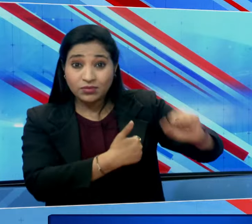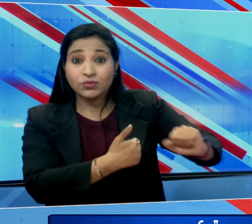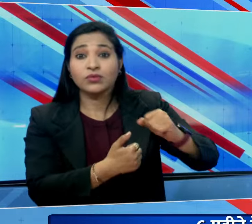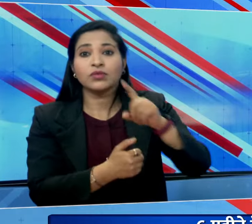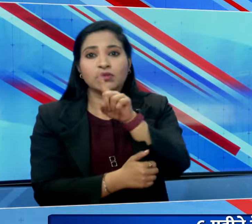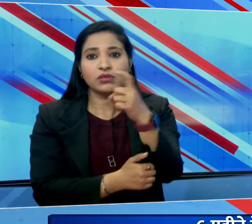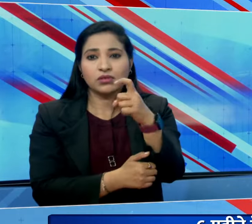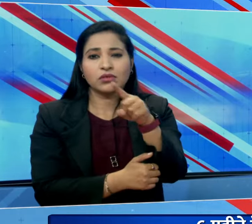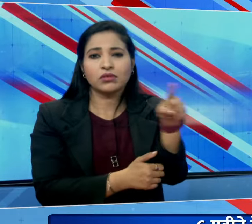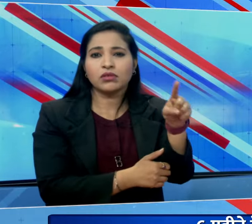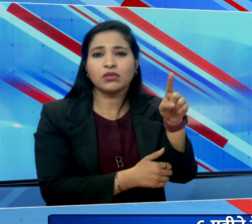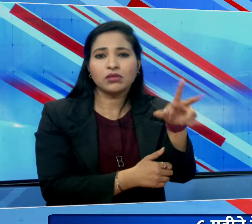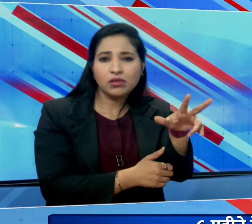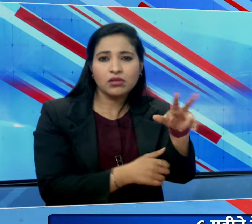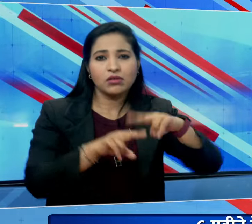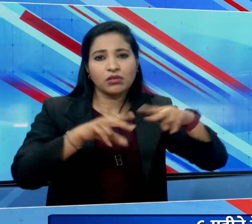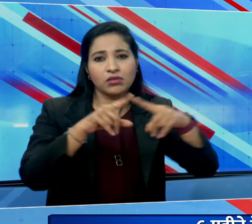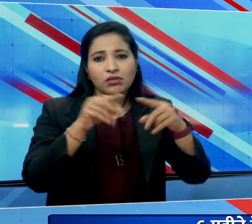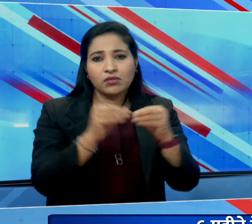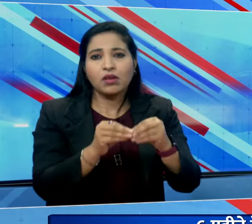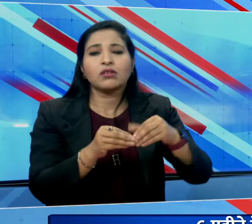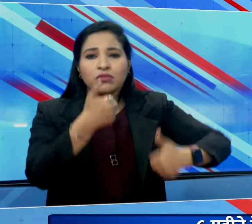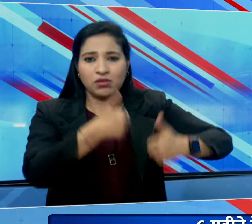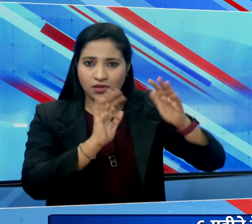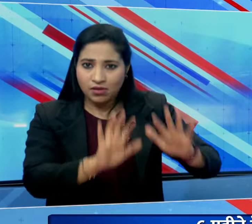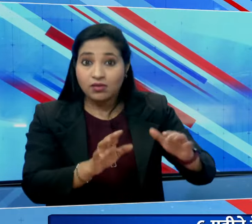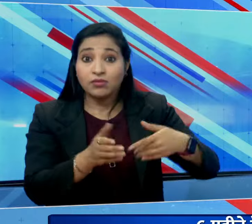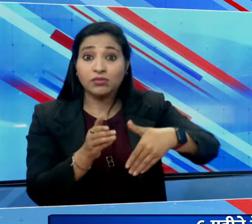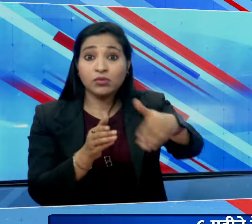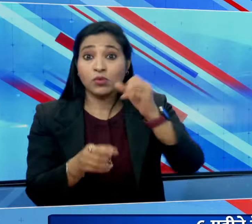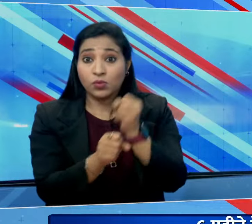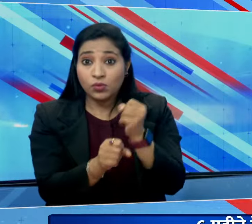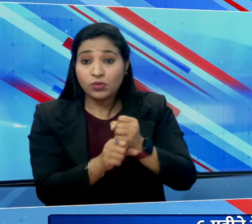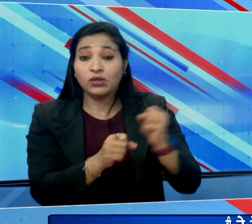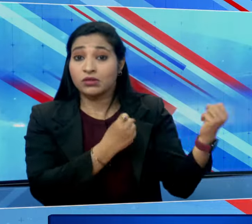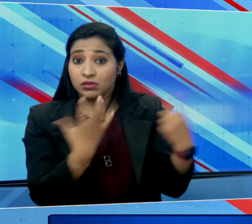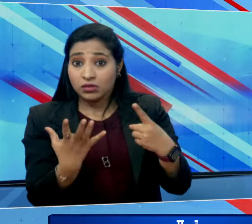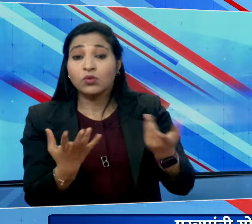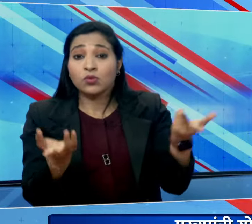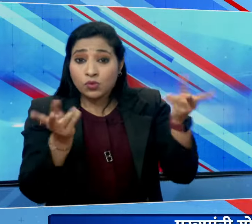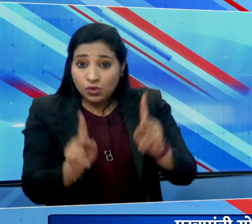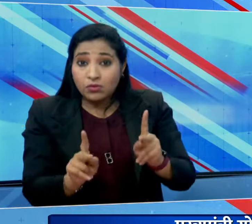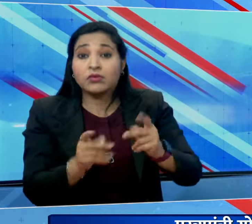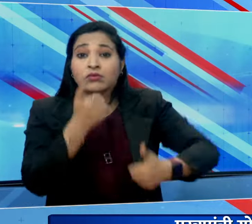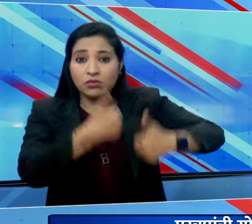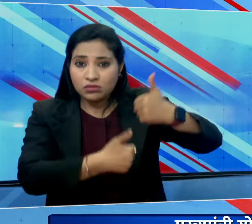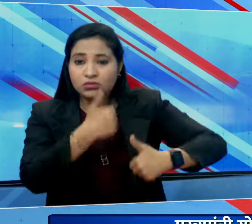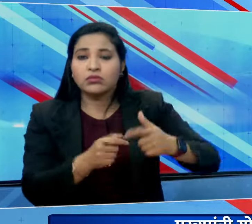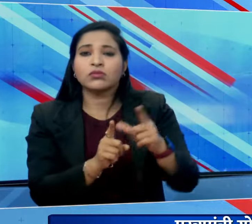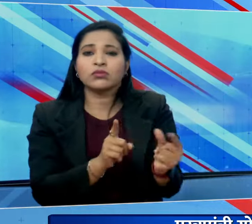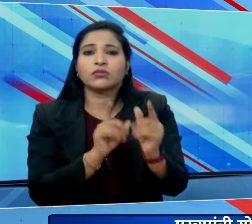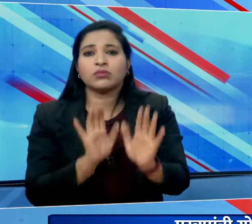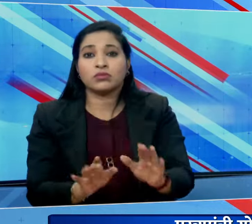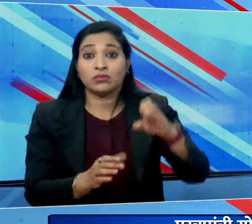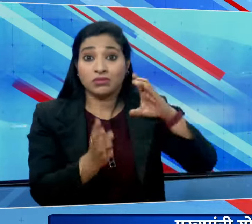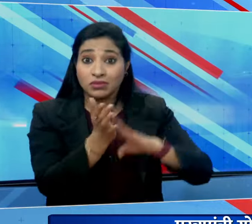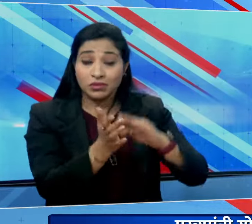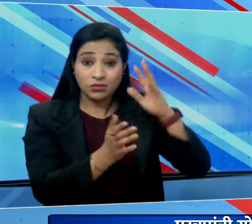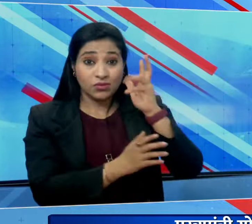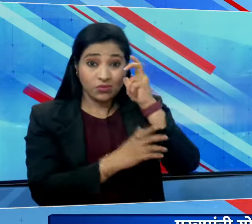18 फरवरी को आयोजित की गई थी प्रदेश सरकार अगले छ महीने के अंदर भर्ती परीक्षा फिर से कराएगी मुख्य